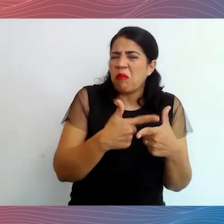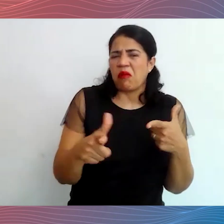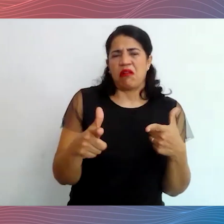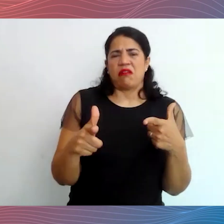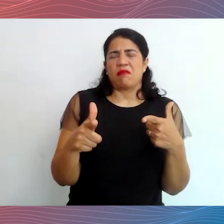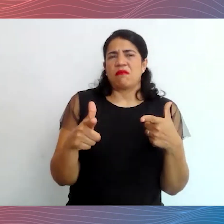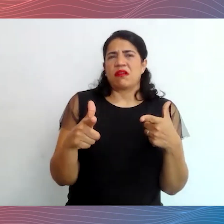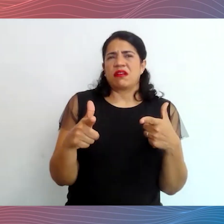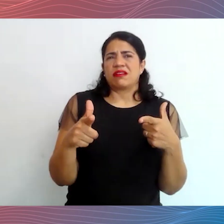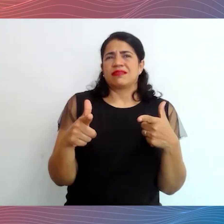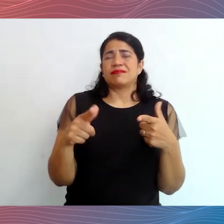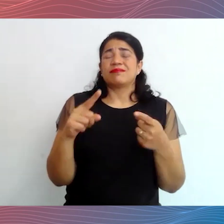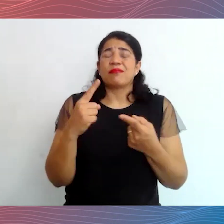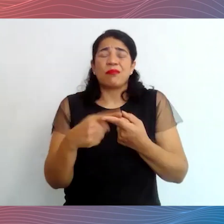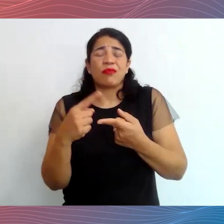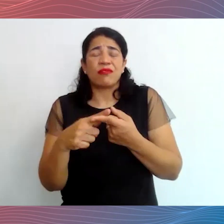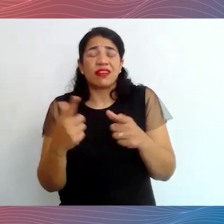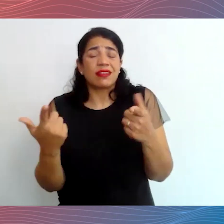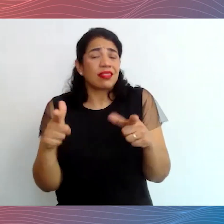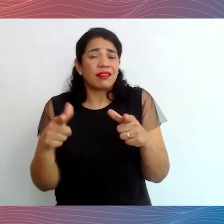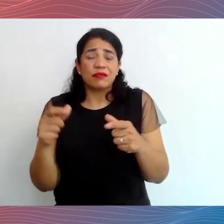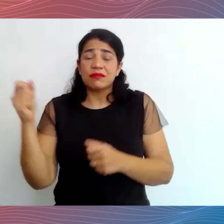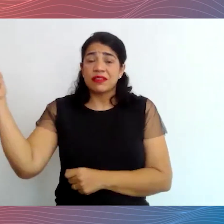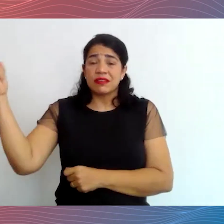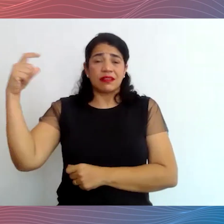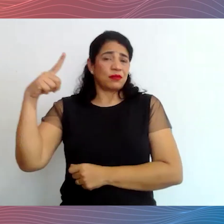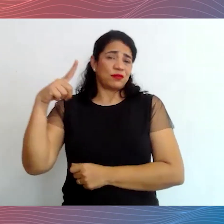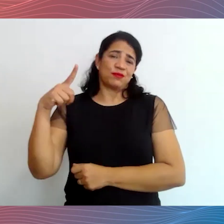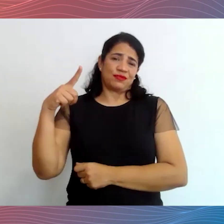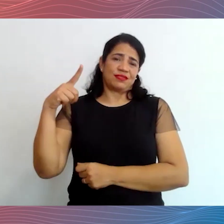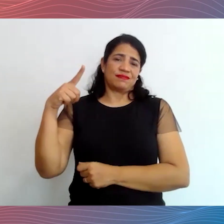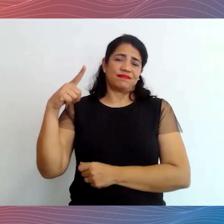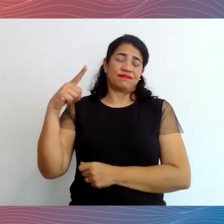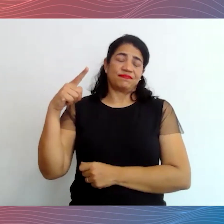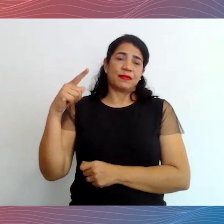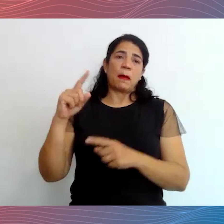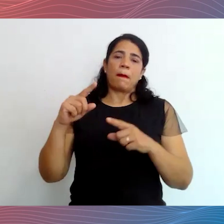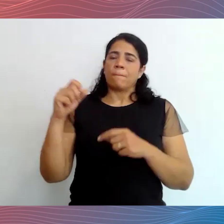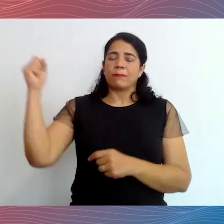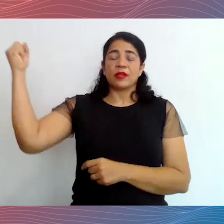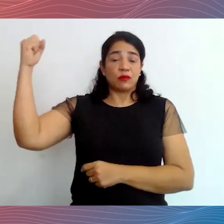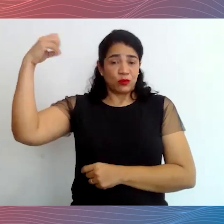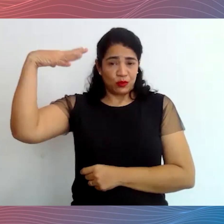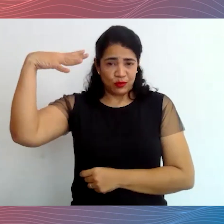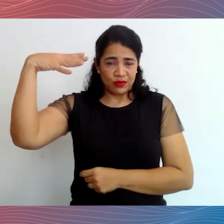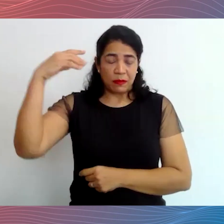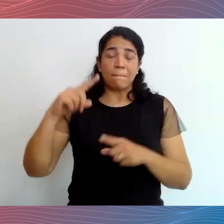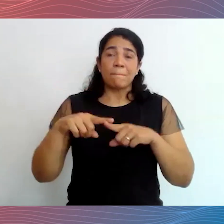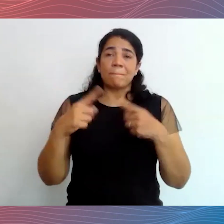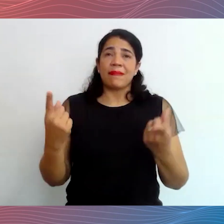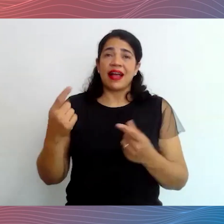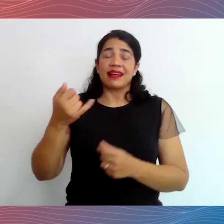Se nós começarmos a viver na luz, qualquer penumbra você percebe,